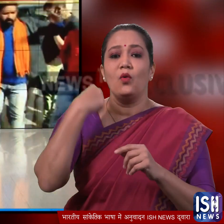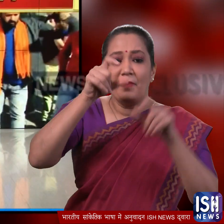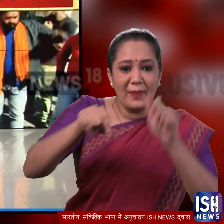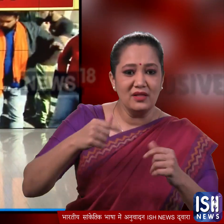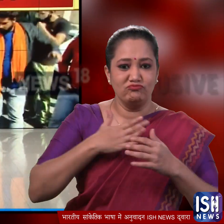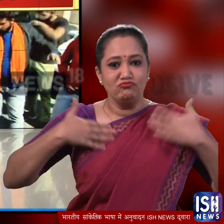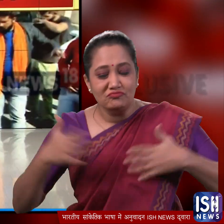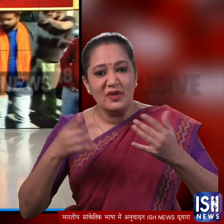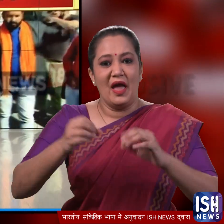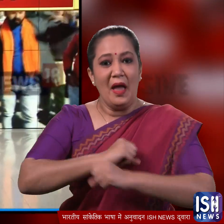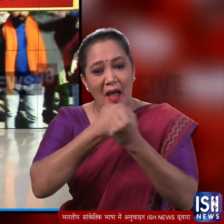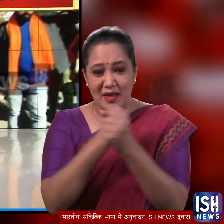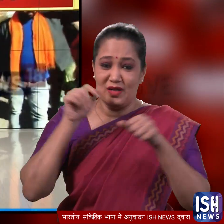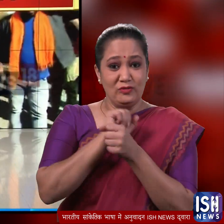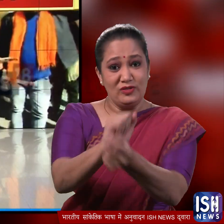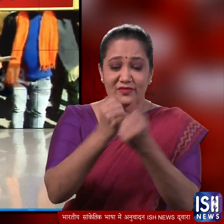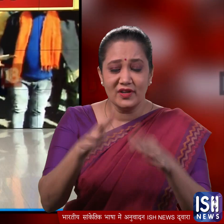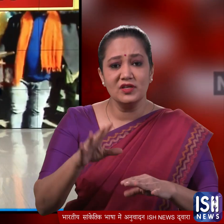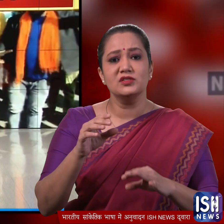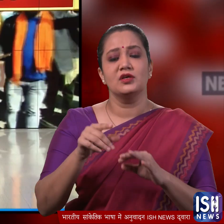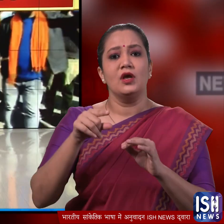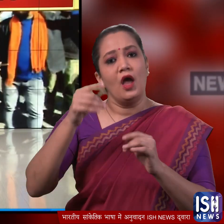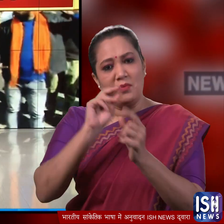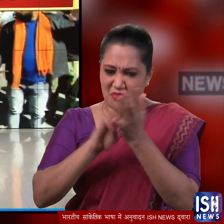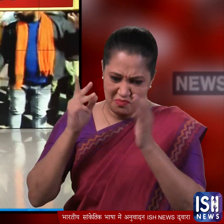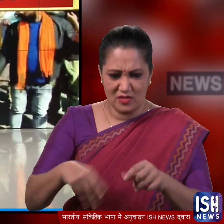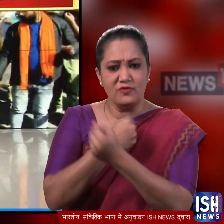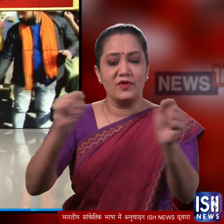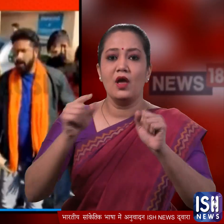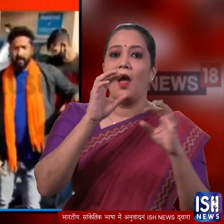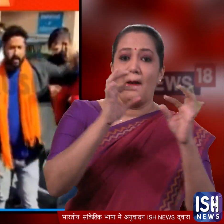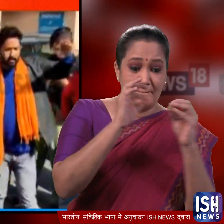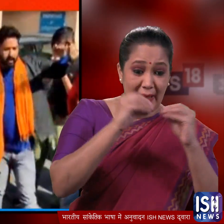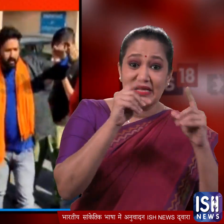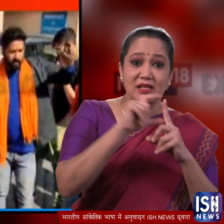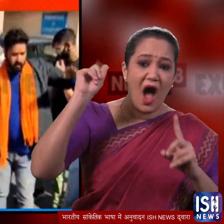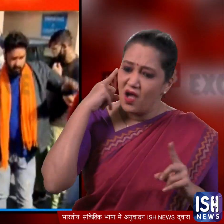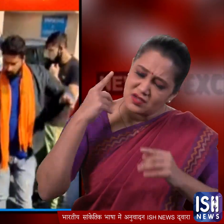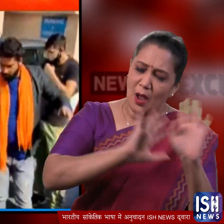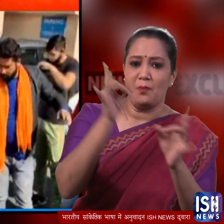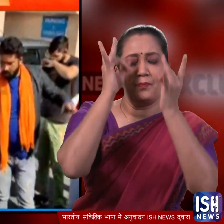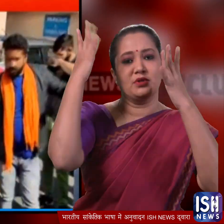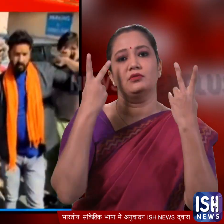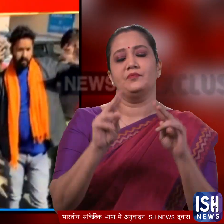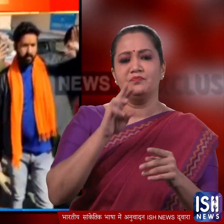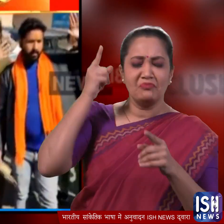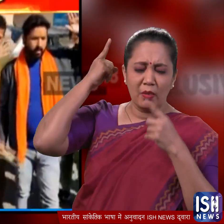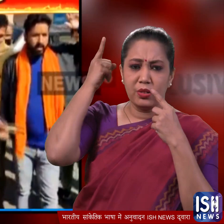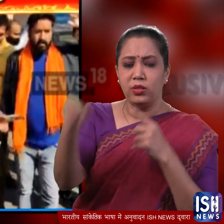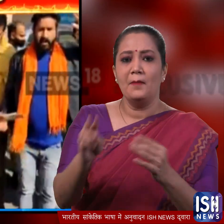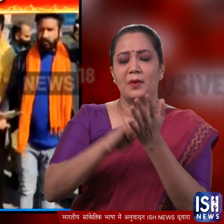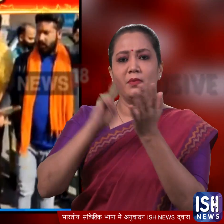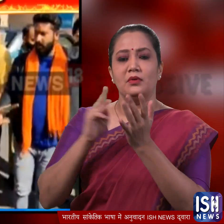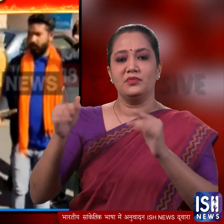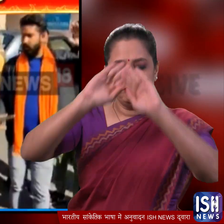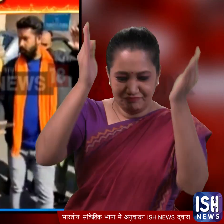के आरोप में गिरफ्तार लोगों की रिहाई की मांग की, जिससे बजरंग दल का गुस्सा फूट पड़ा और बजरंग दल के कार्यकर्ता महबूबा मुफ्ती